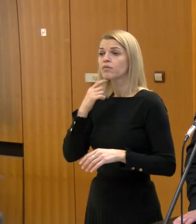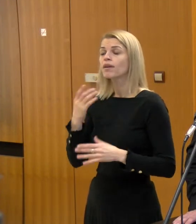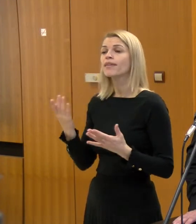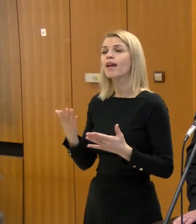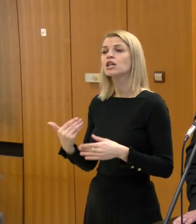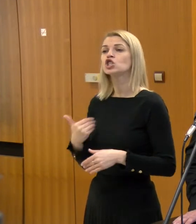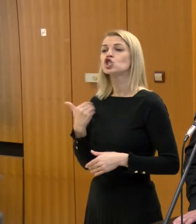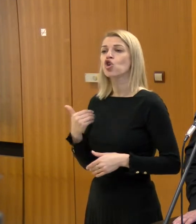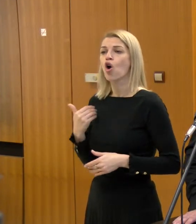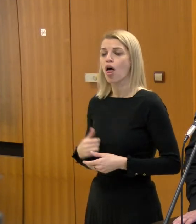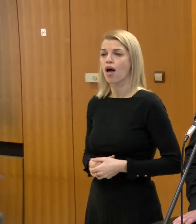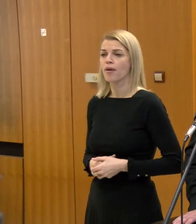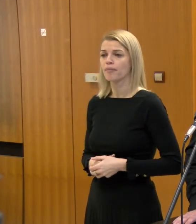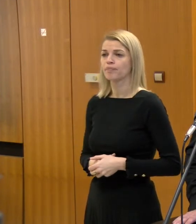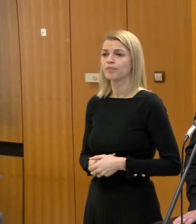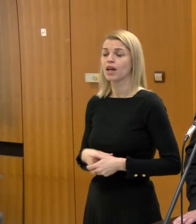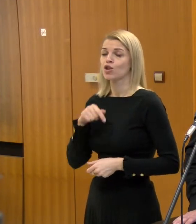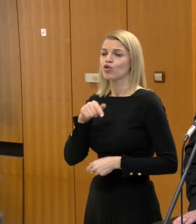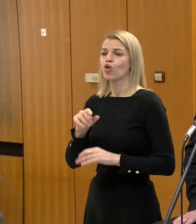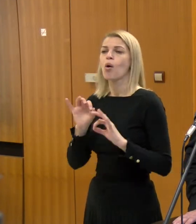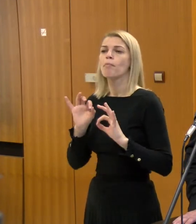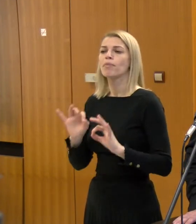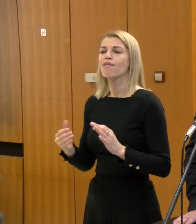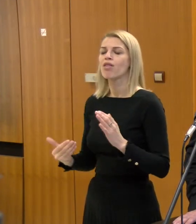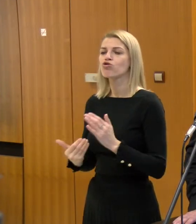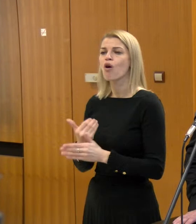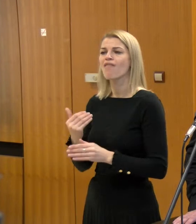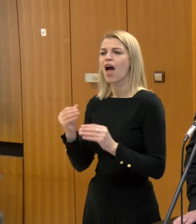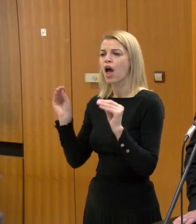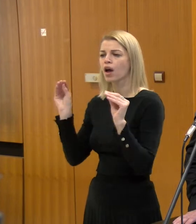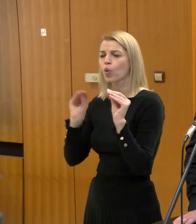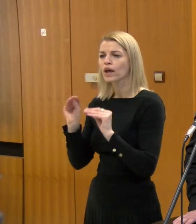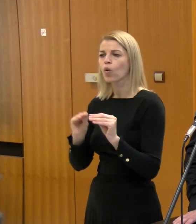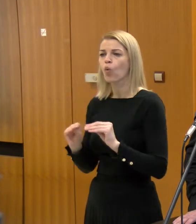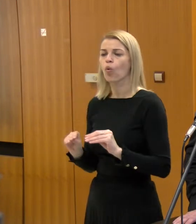Toto sa len chystá ako nové kurikulum.